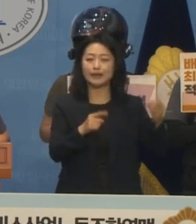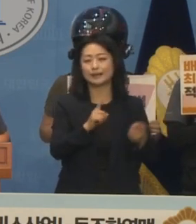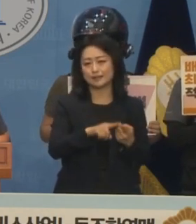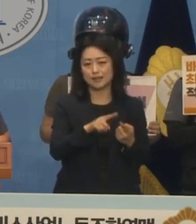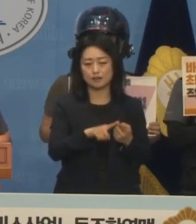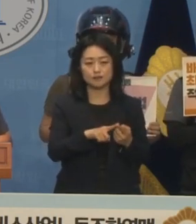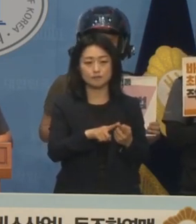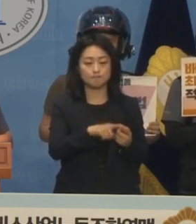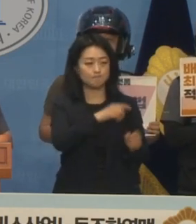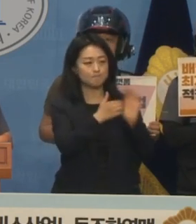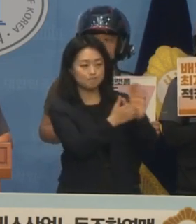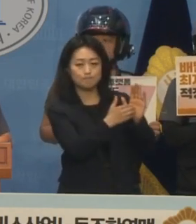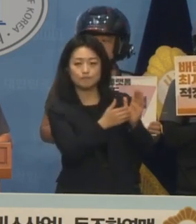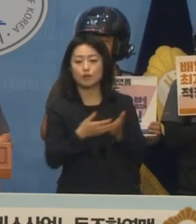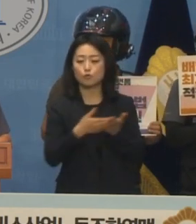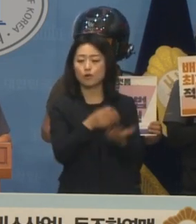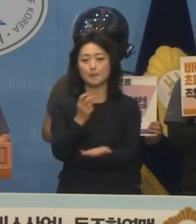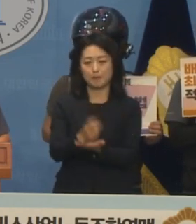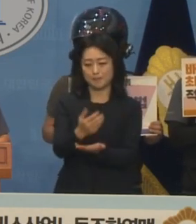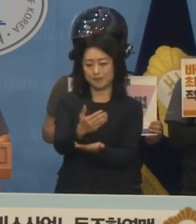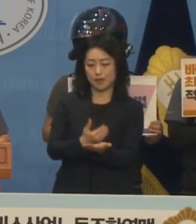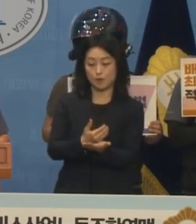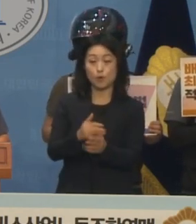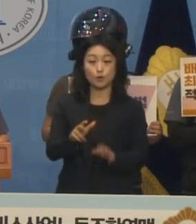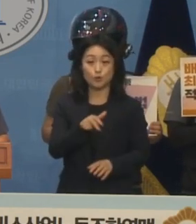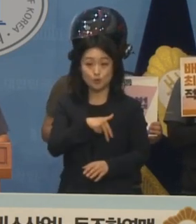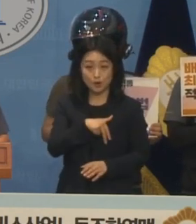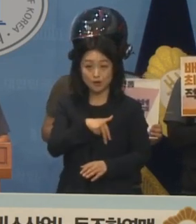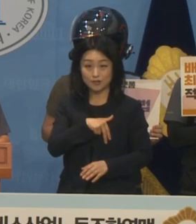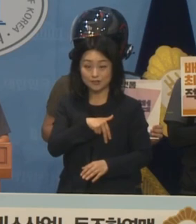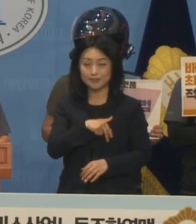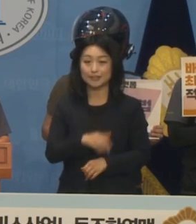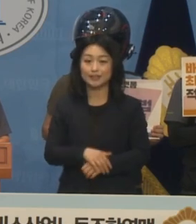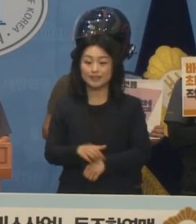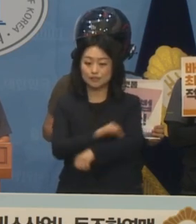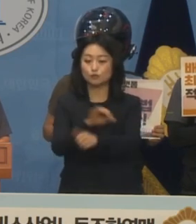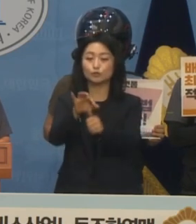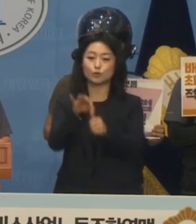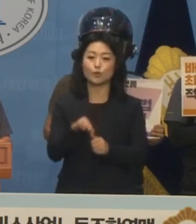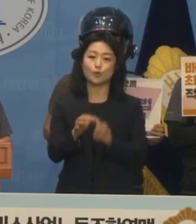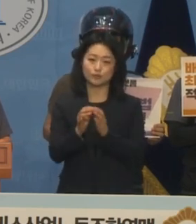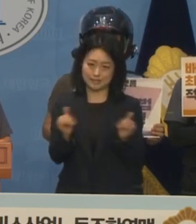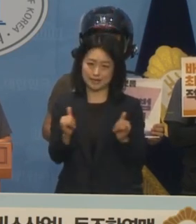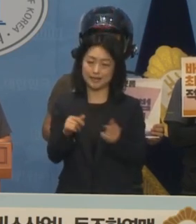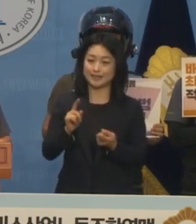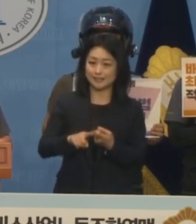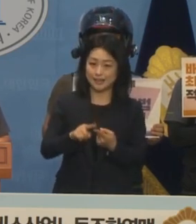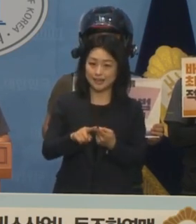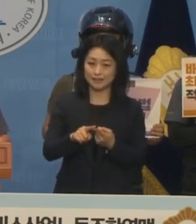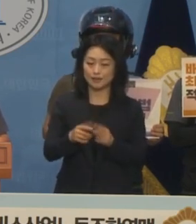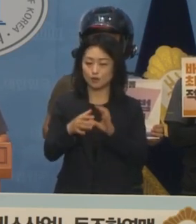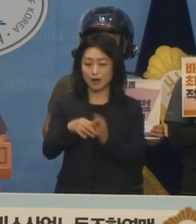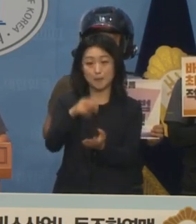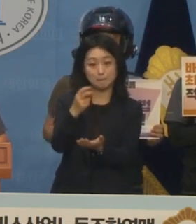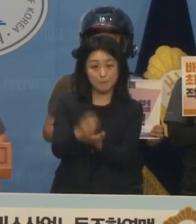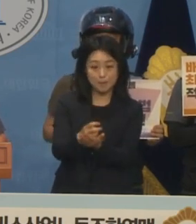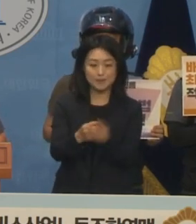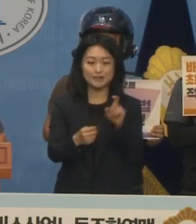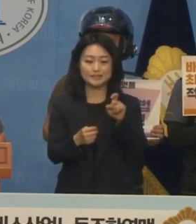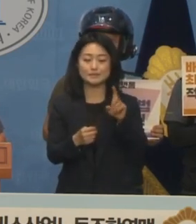않고 아이들과 수업에 집중할 수 있는 길입니다. 그리고 이들에게 아무런 보호도 지원도 없이 단물을